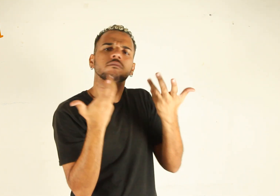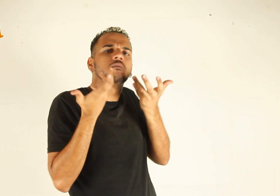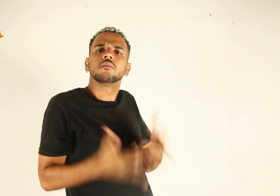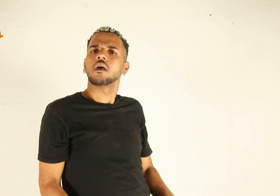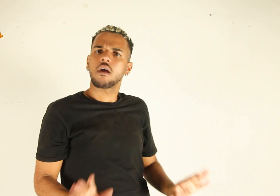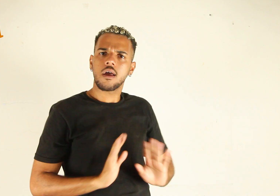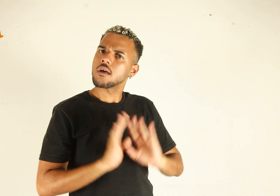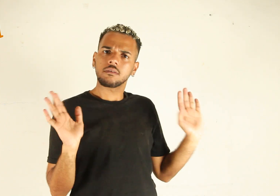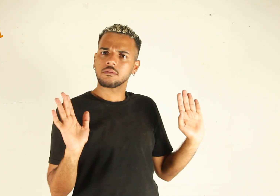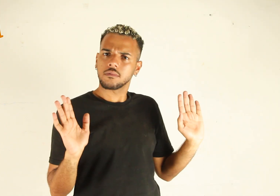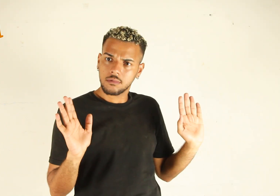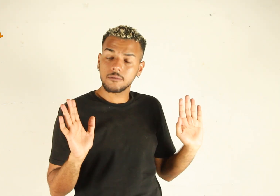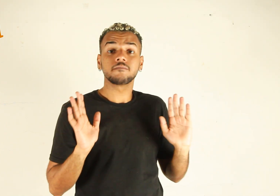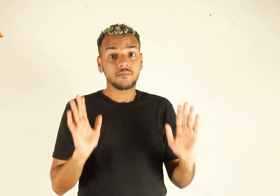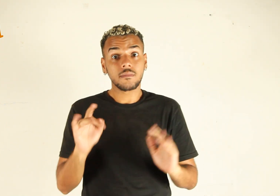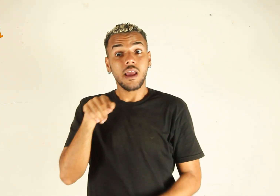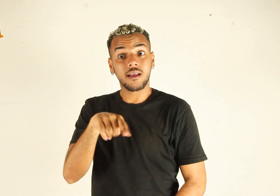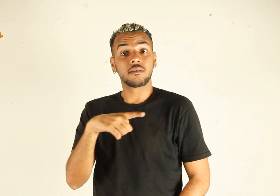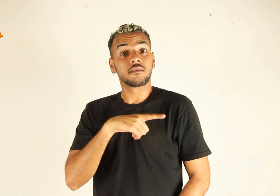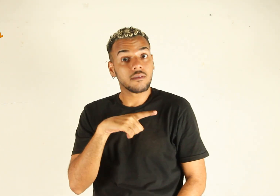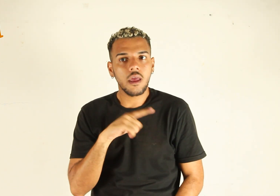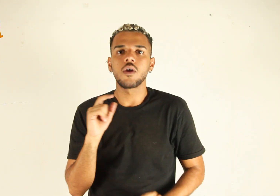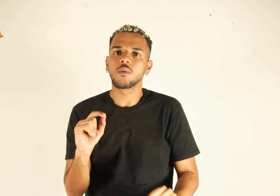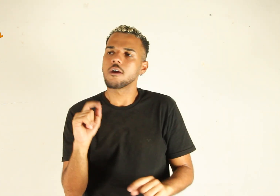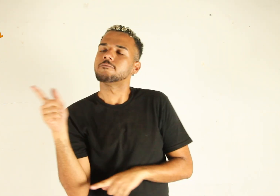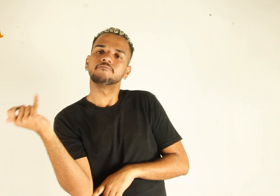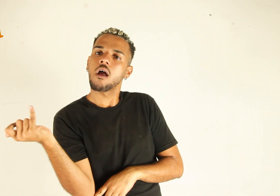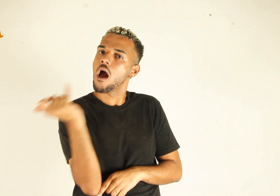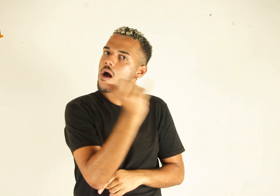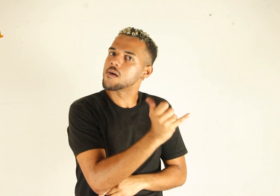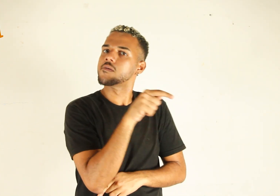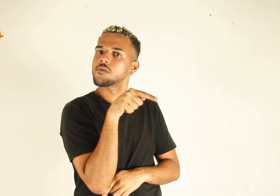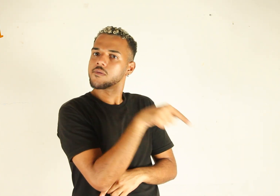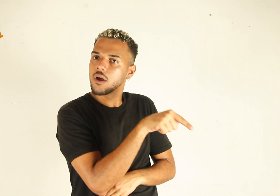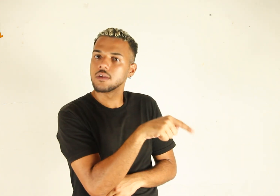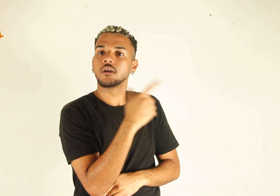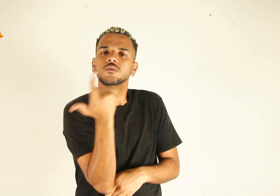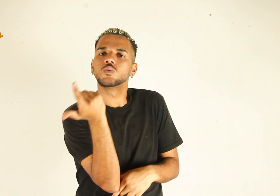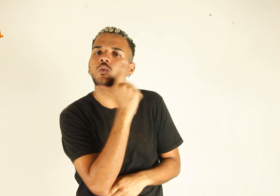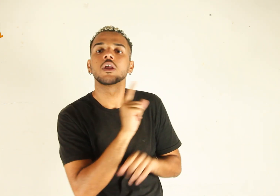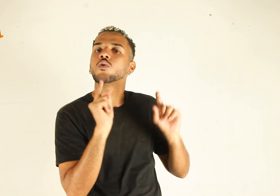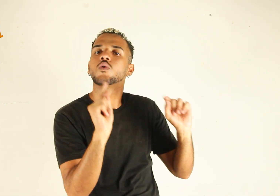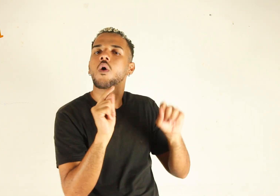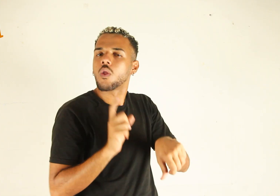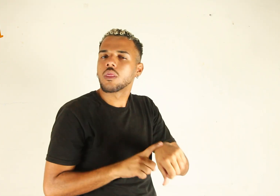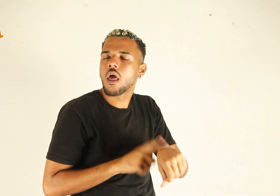Após a separação, Ginga não só assumiu o mais alto cargo de liderança Jaga, mas demonstrou suas